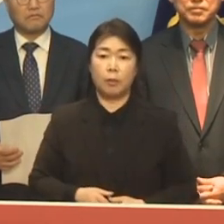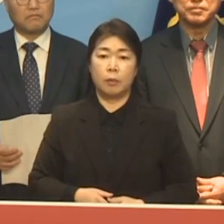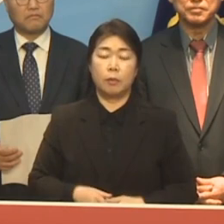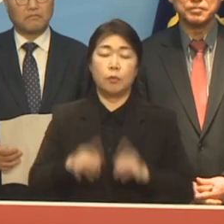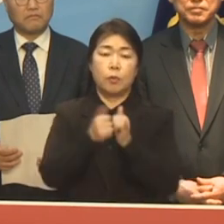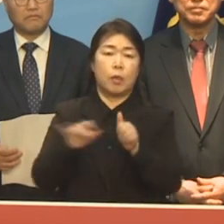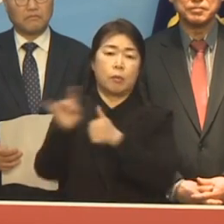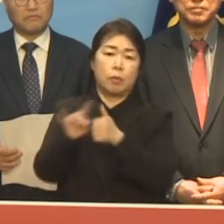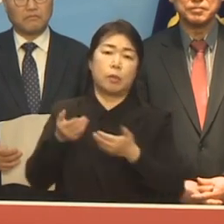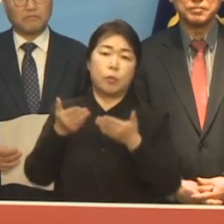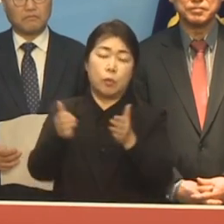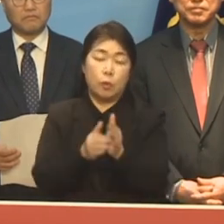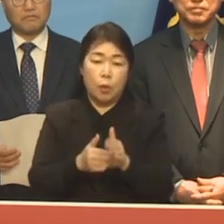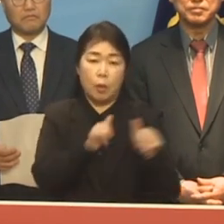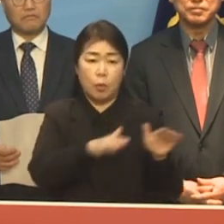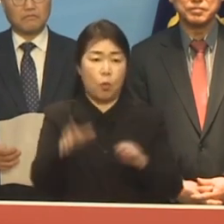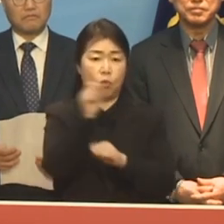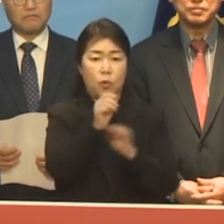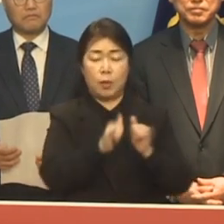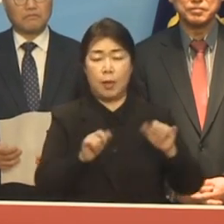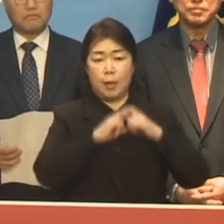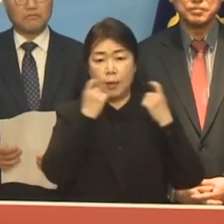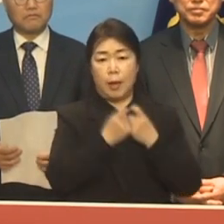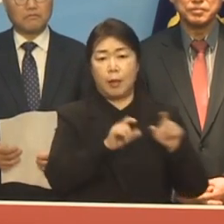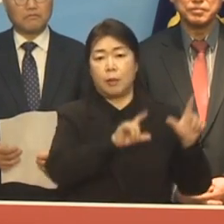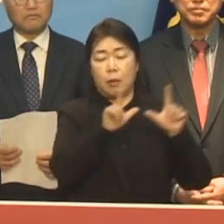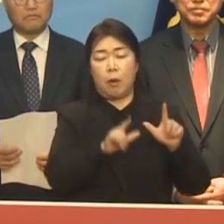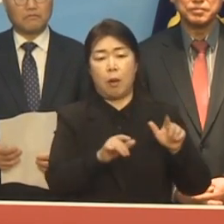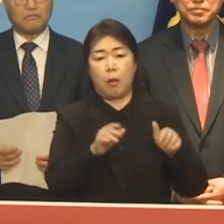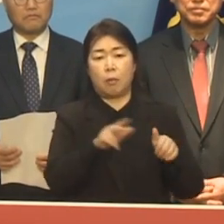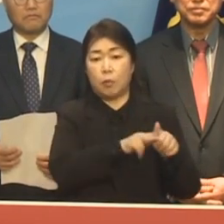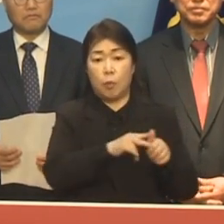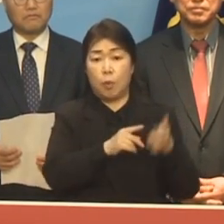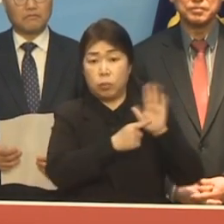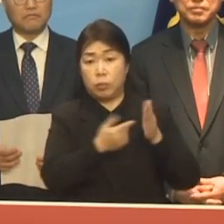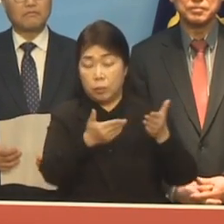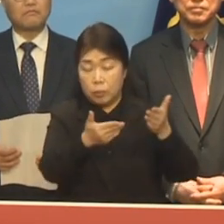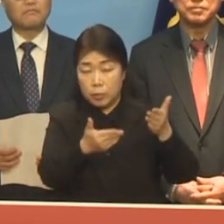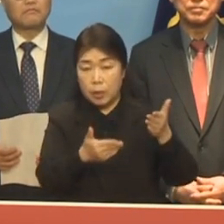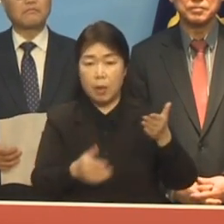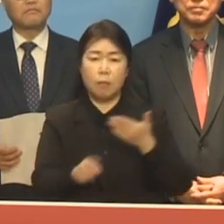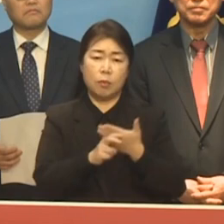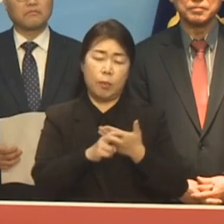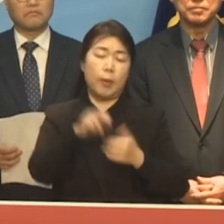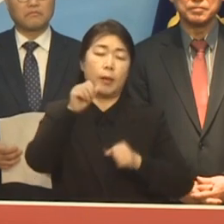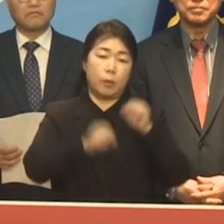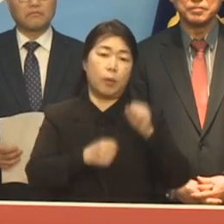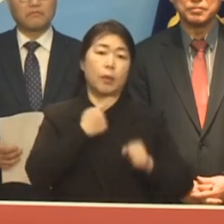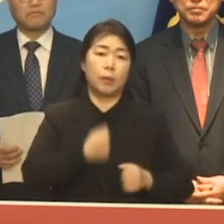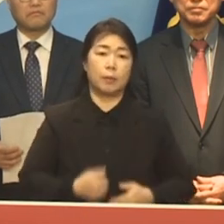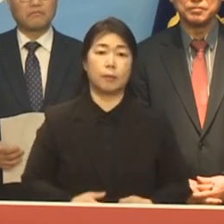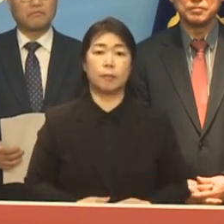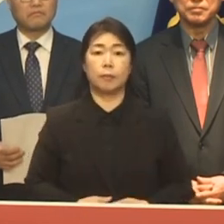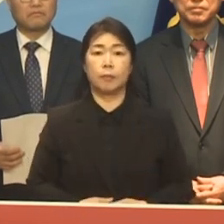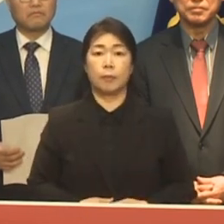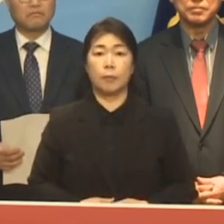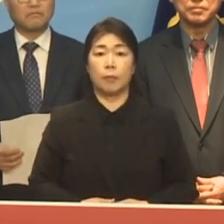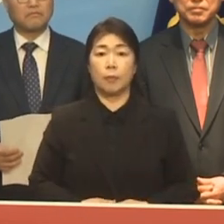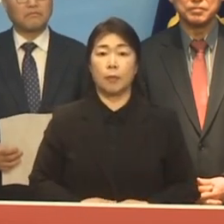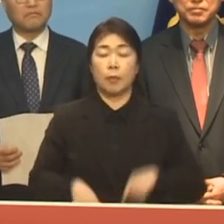심지어 해수부 공무원의 사생활을 공개하는 등 불법적이고 비열한 짓을 저질렀다. 임기